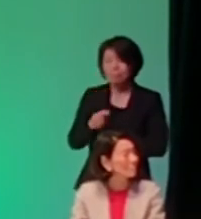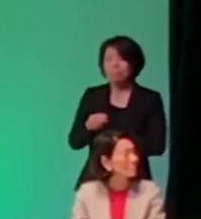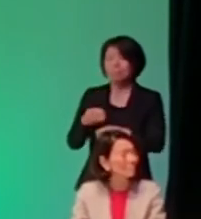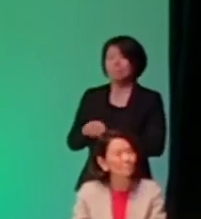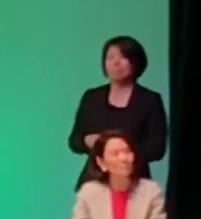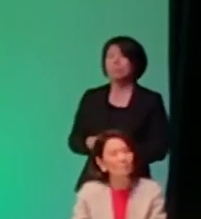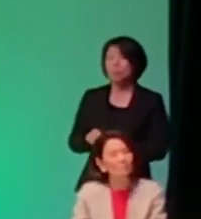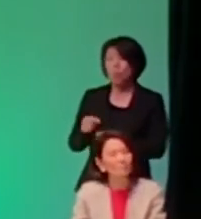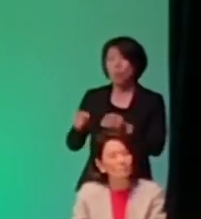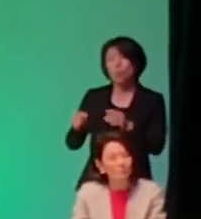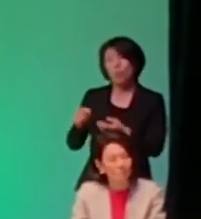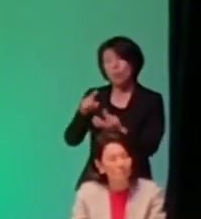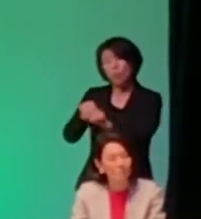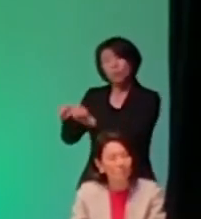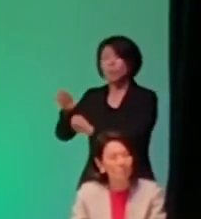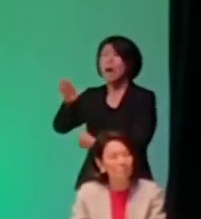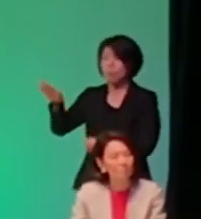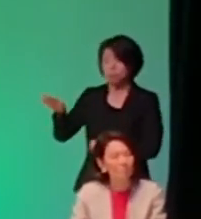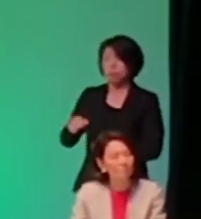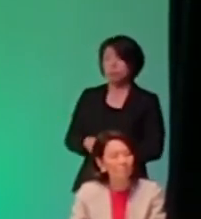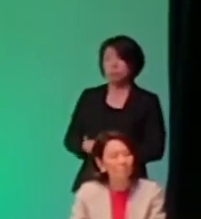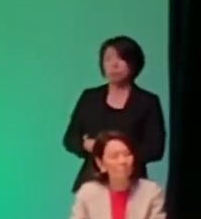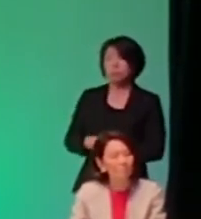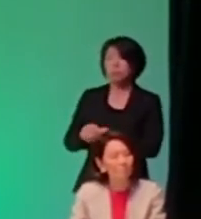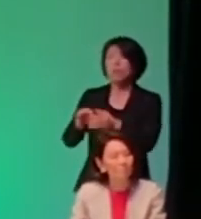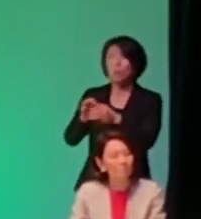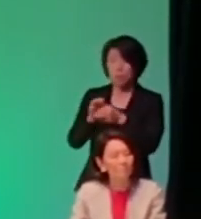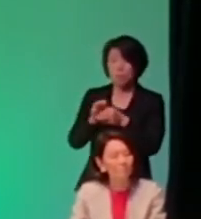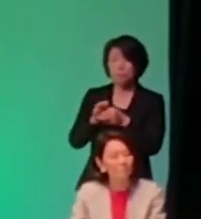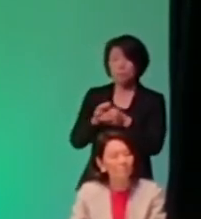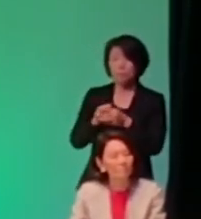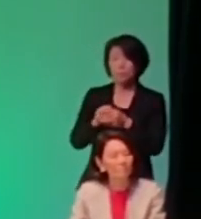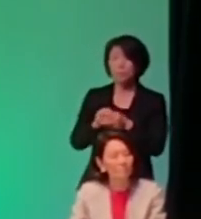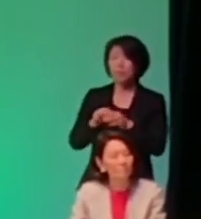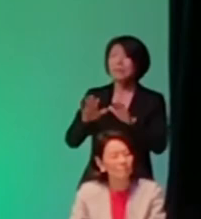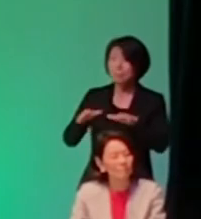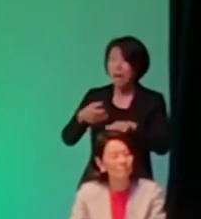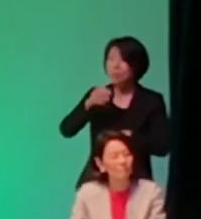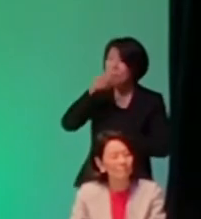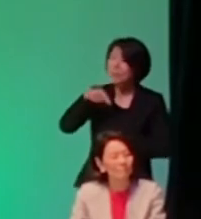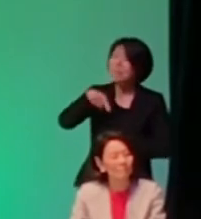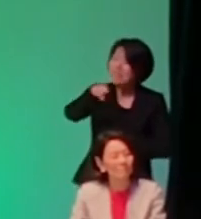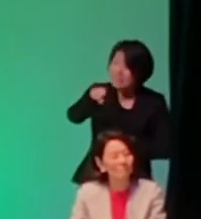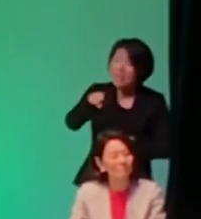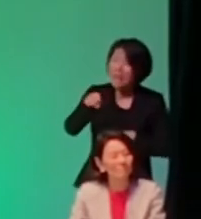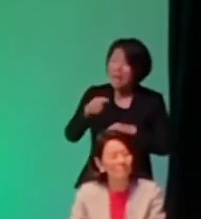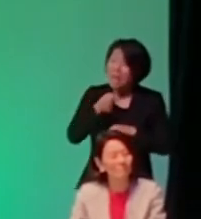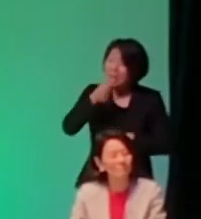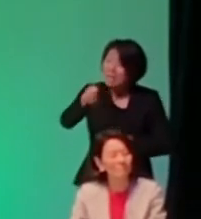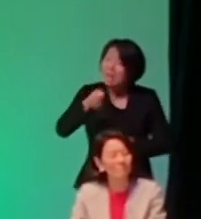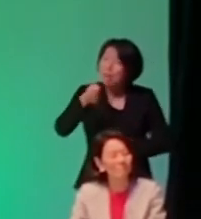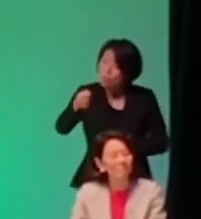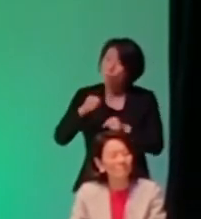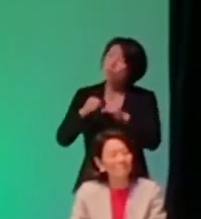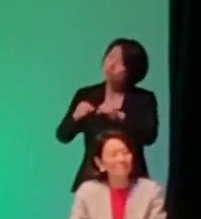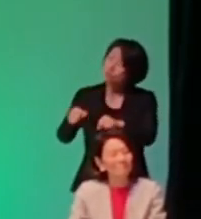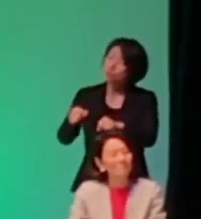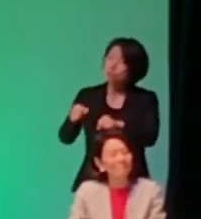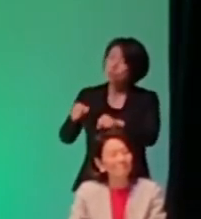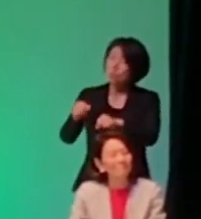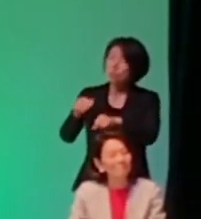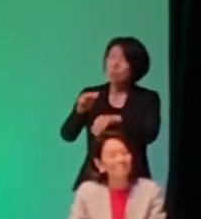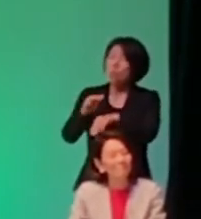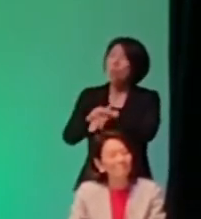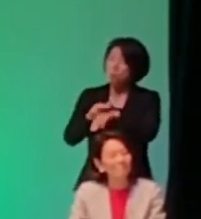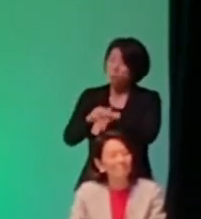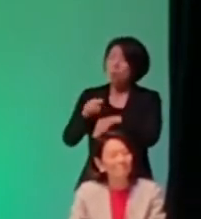く頻繁にあります。ですので今よく飲みに行って情報収集するっていうこと自体 もうそんなのい